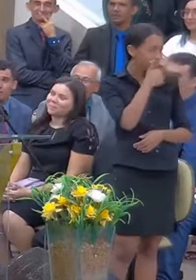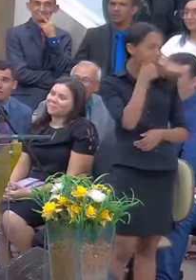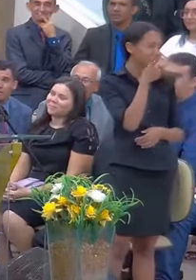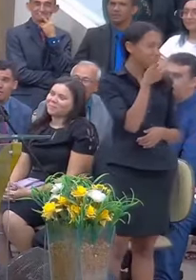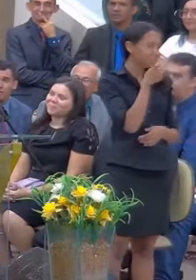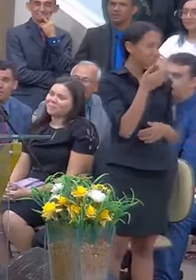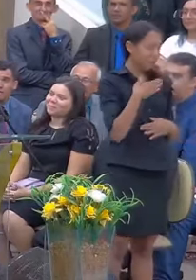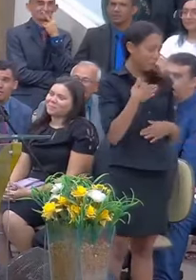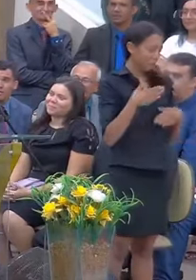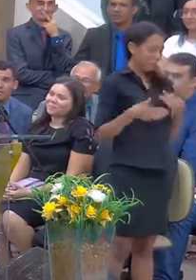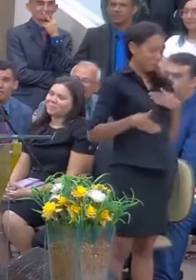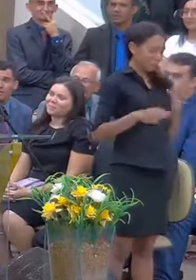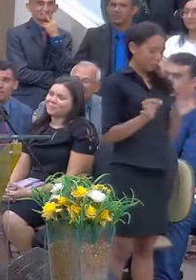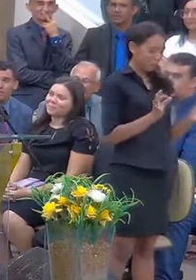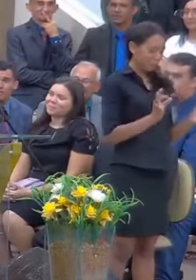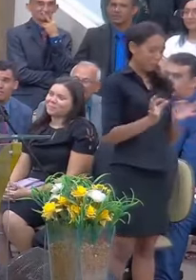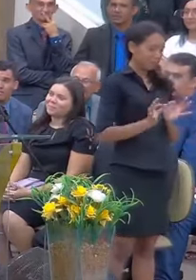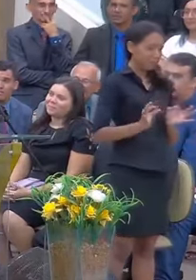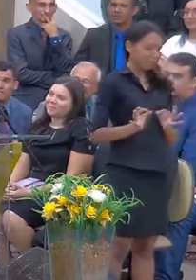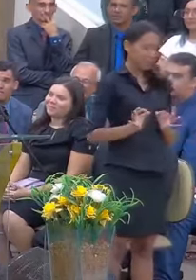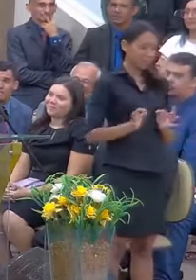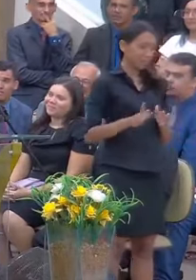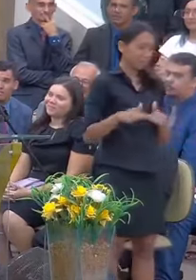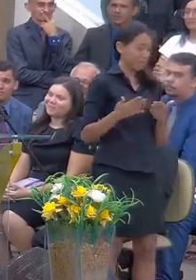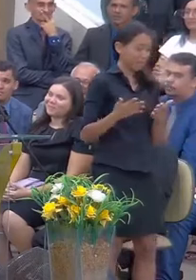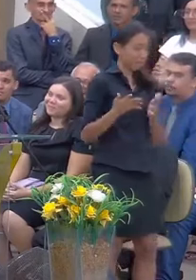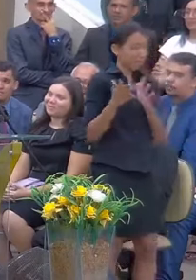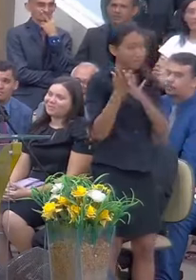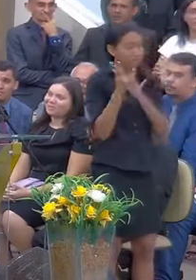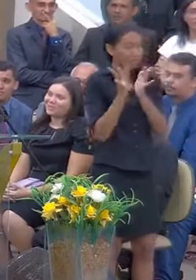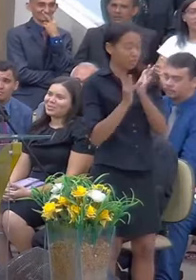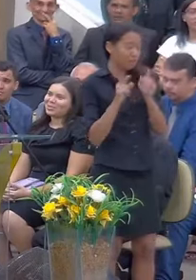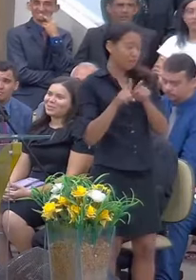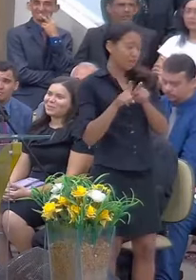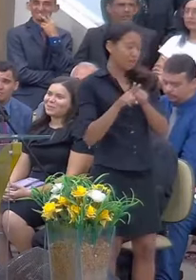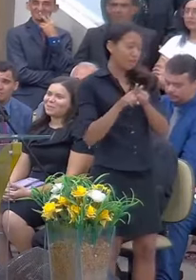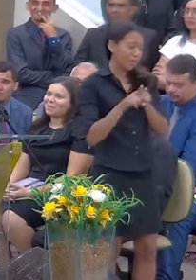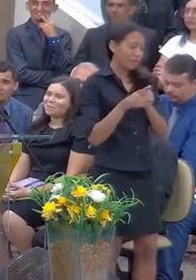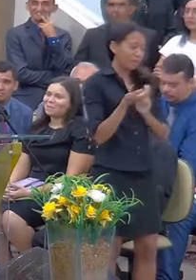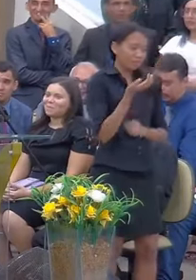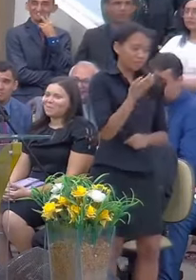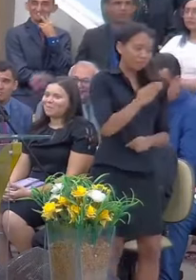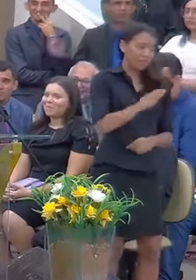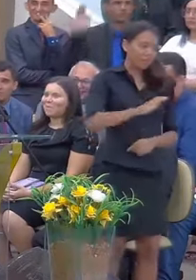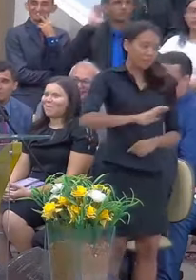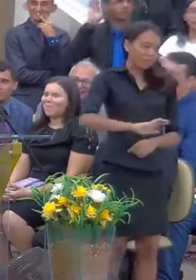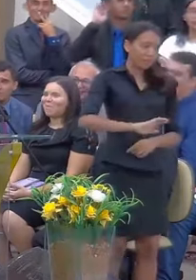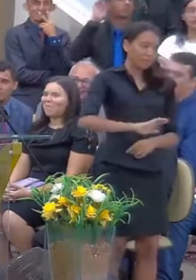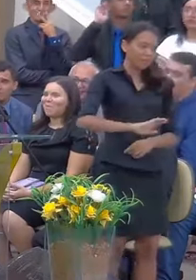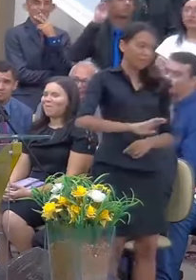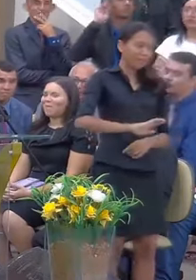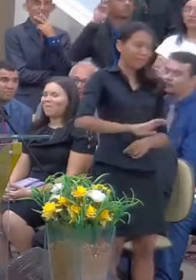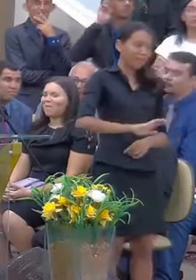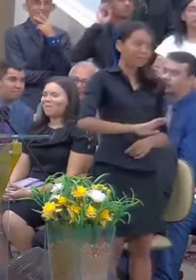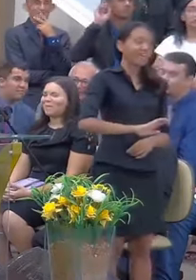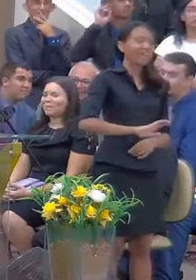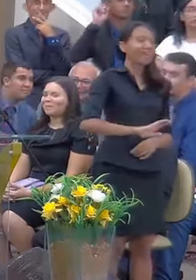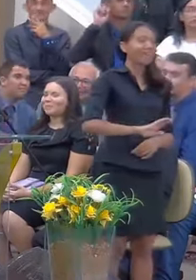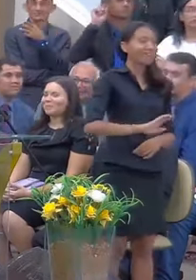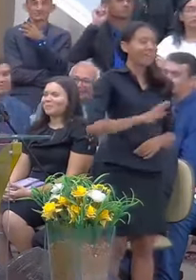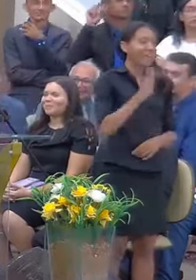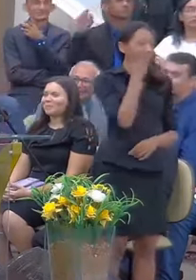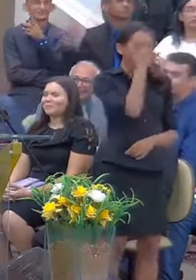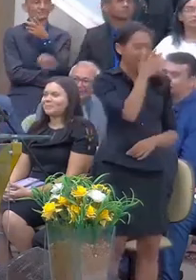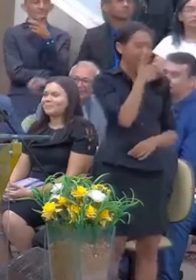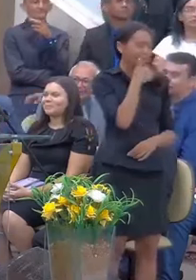não vai apresentar a noiva dele feia, sem sorrir. Não é assim? Sem sorrir. Já